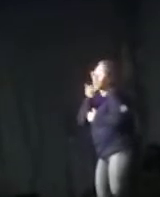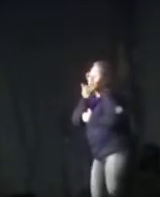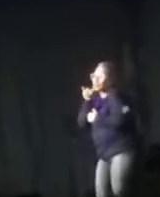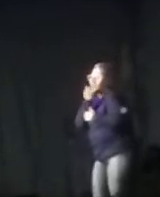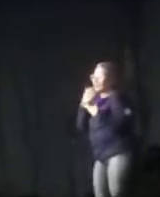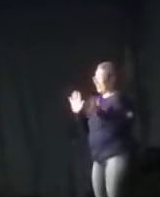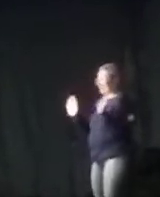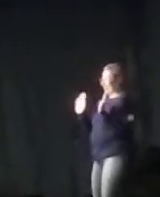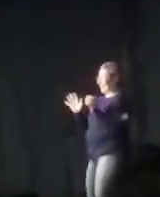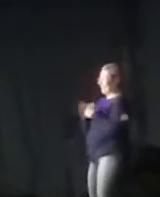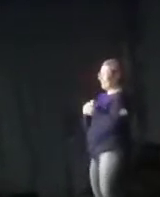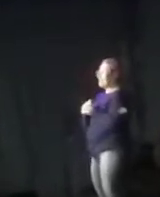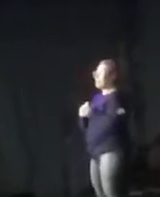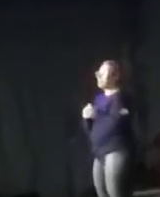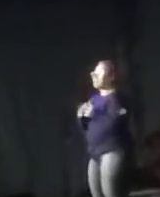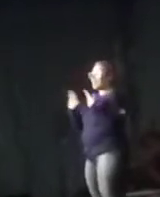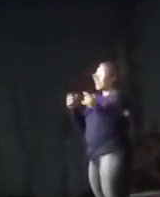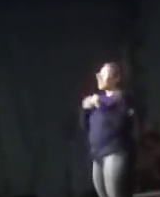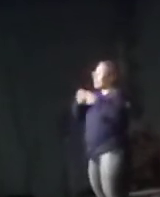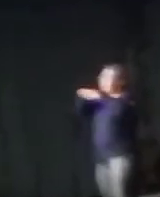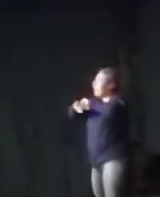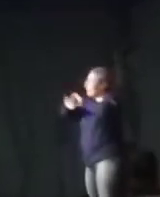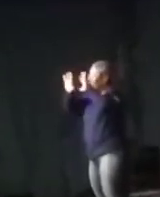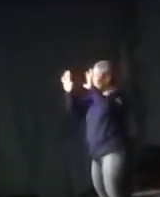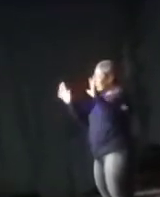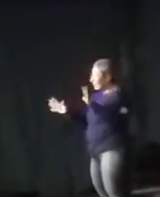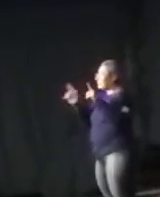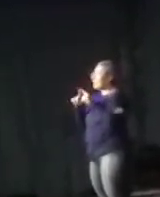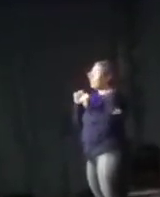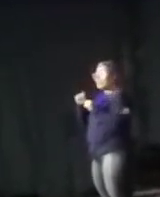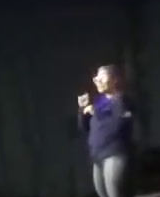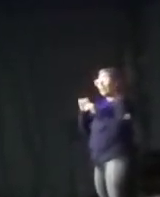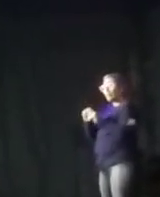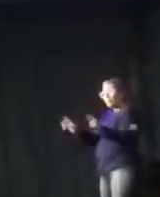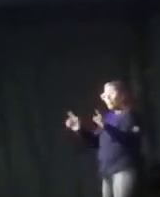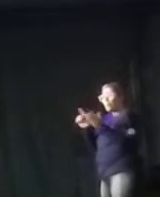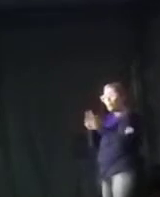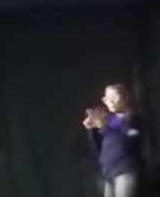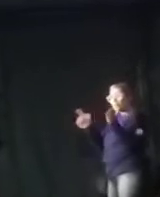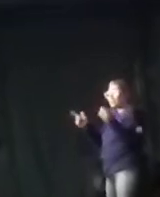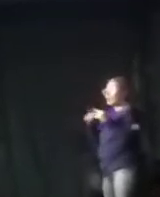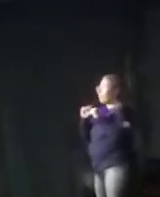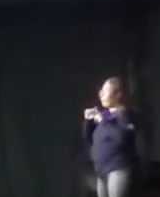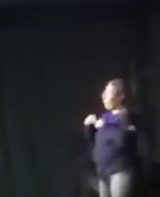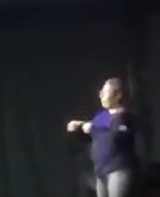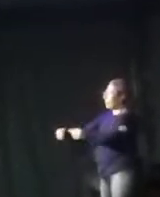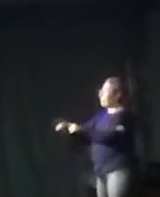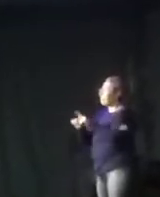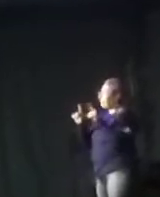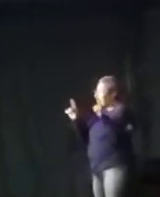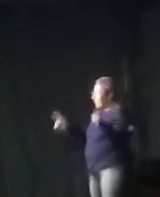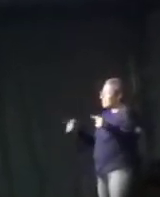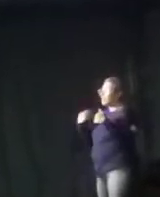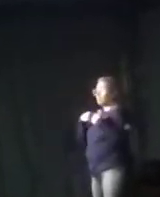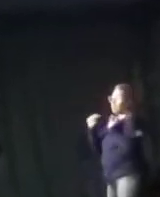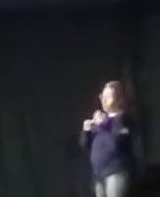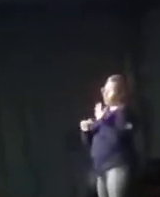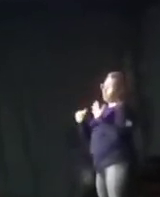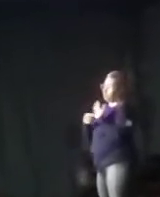Desculpa pela agenda. É só para esclarecer. Isso saiu em algum lugar e se perpetua, mas como eu também sou